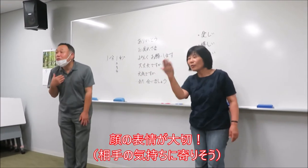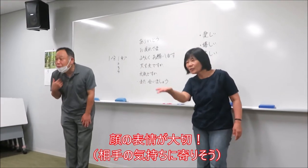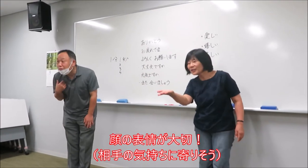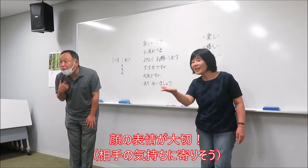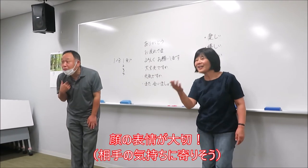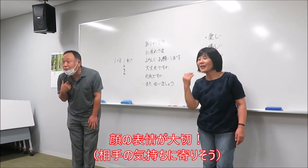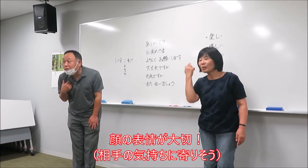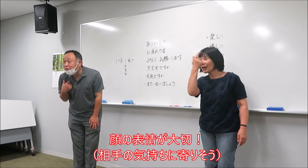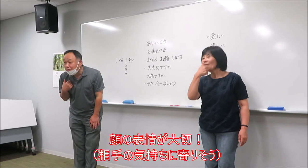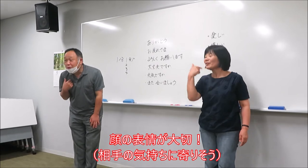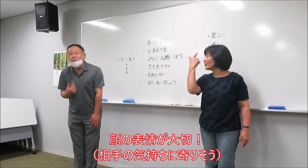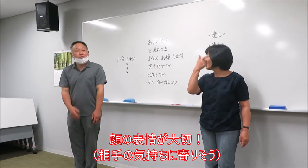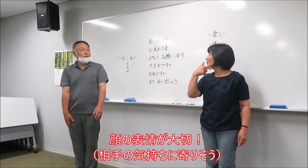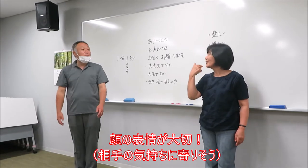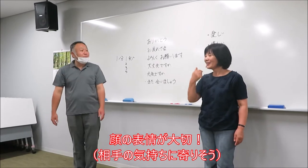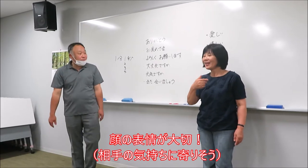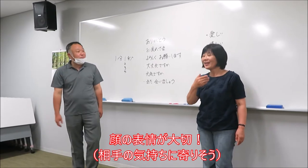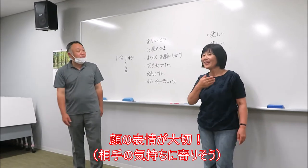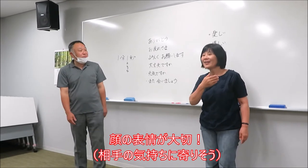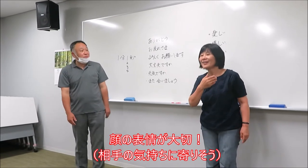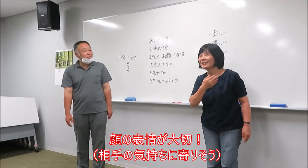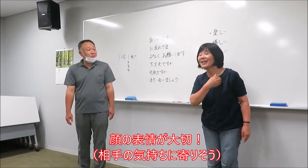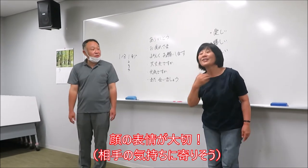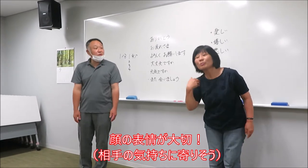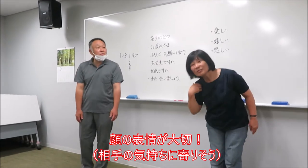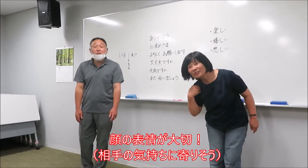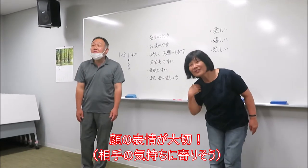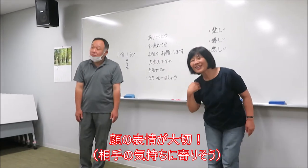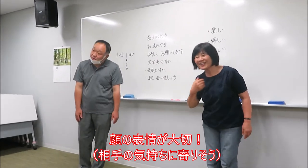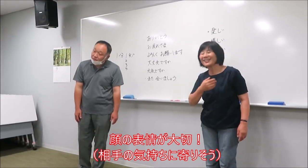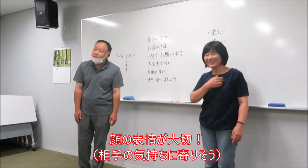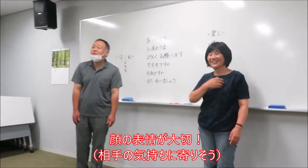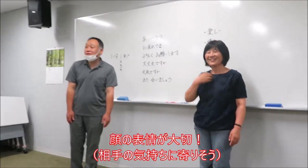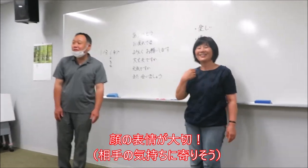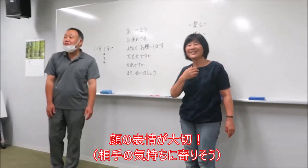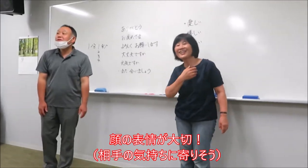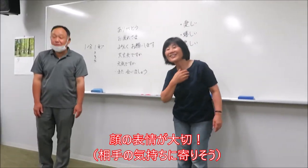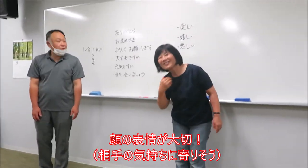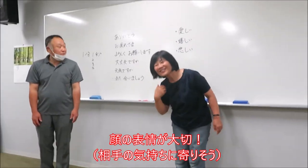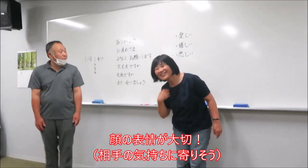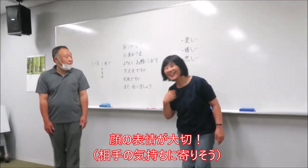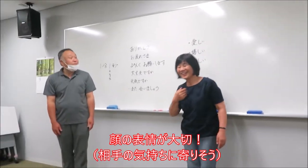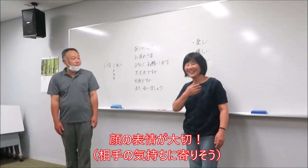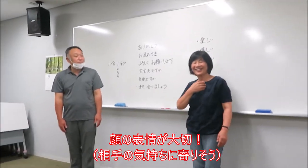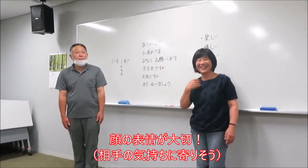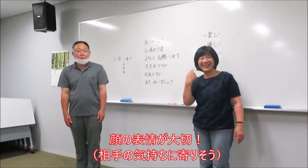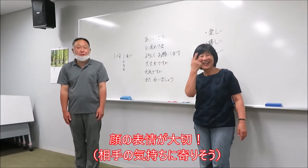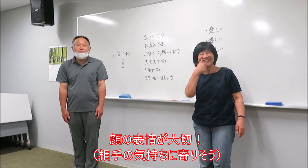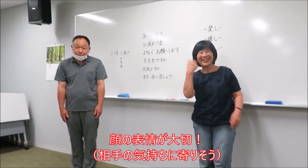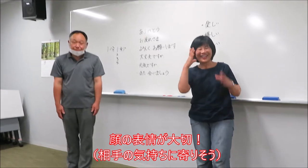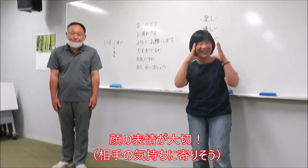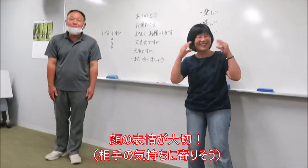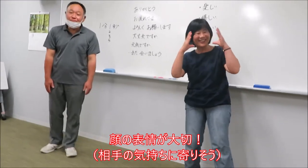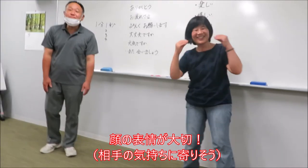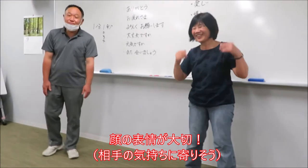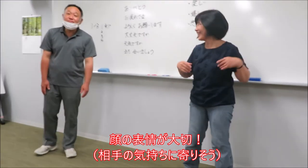大丈夫しないでこう顔の表情で、 はい、 大丈夫 大丈夫 大丈夫 大丈夫ですか大丈夫